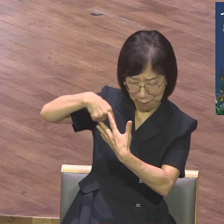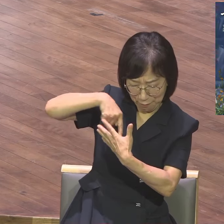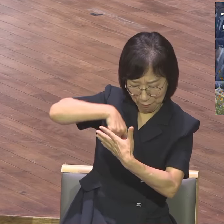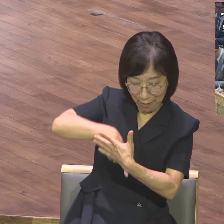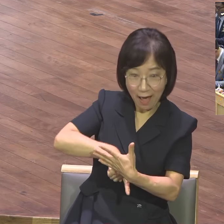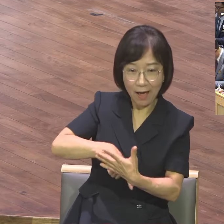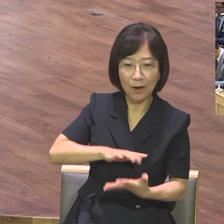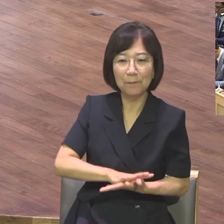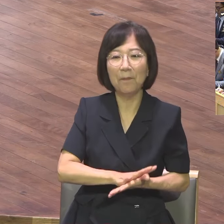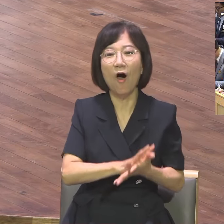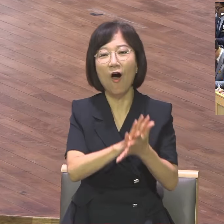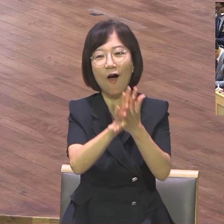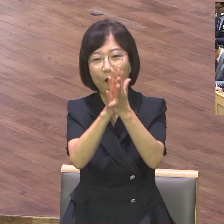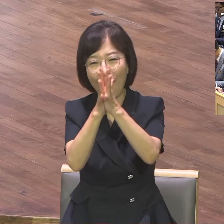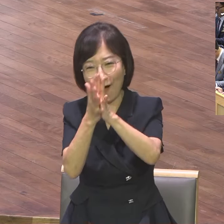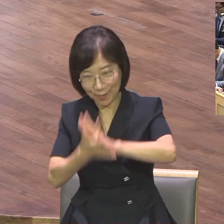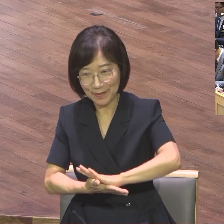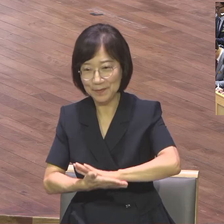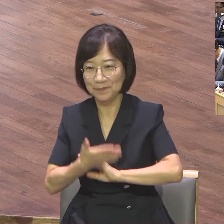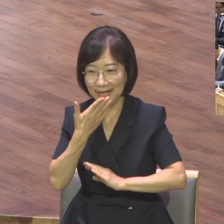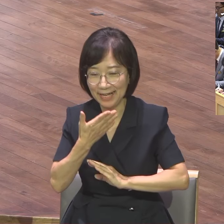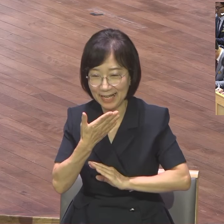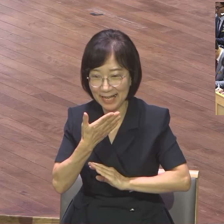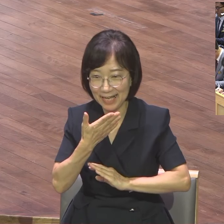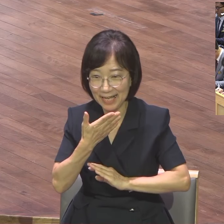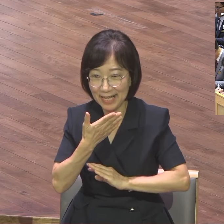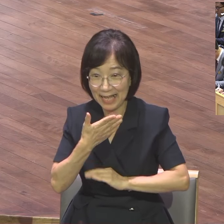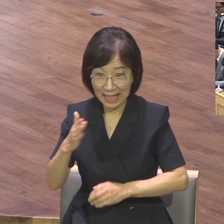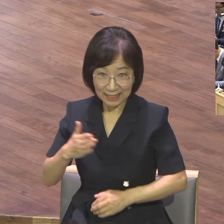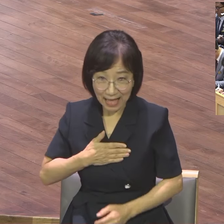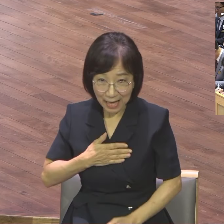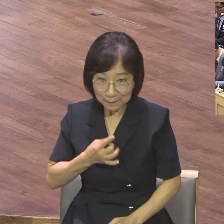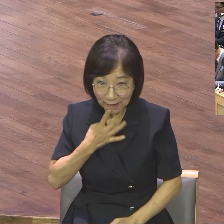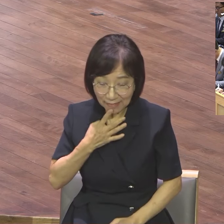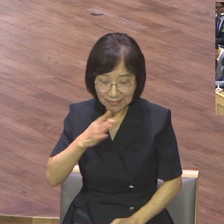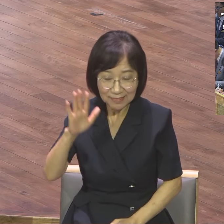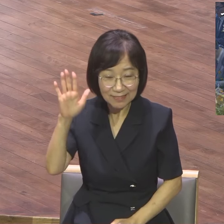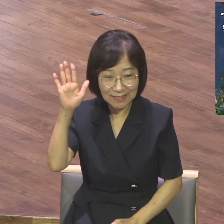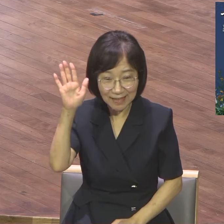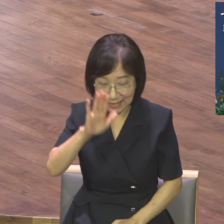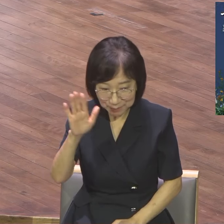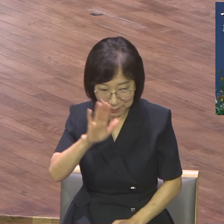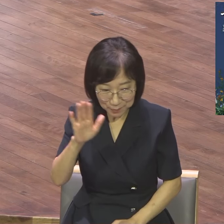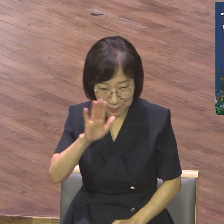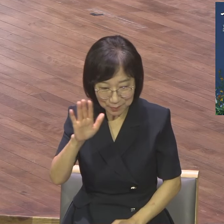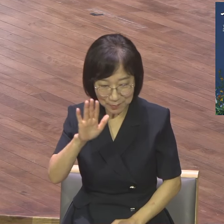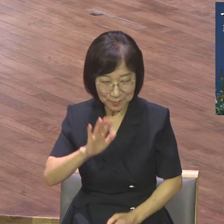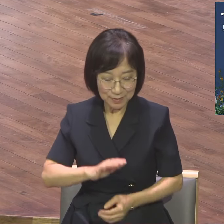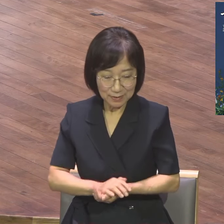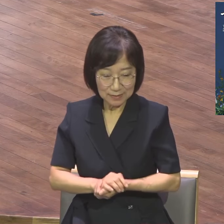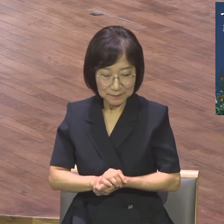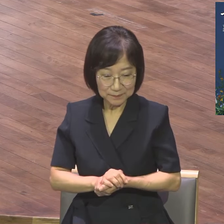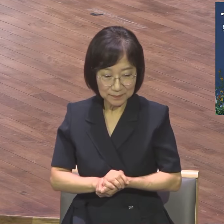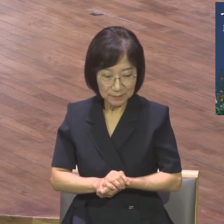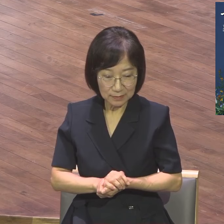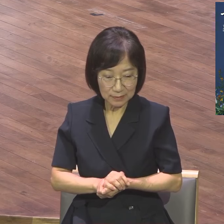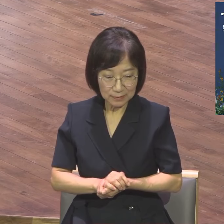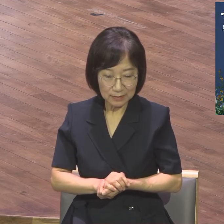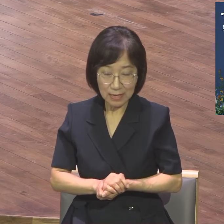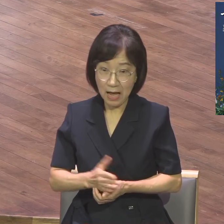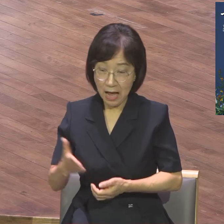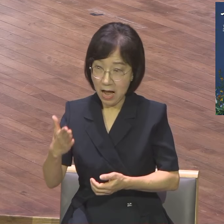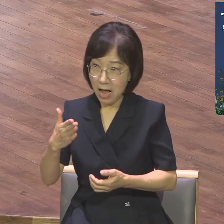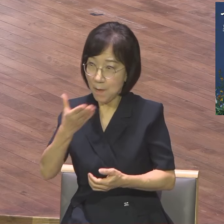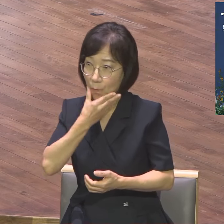일어나게 돼 있다. 놀라운 변화. 그 정도가 아니라 이 복음의 광채가 이 거룩한 이 방사선이